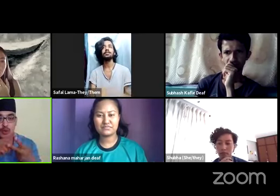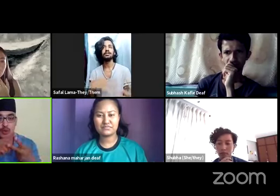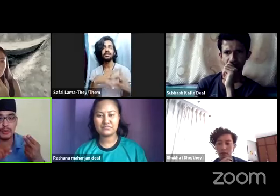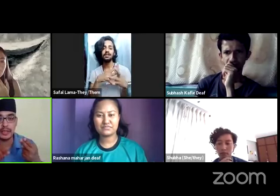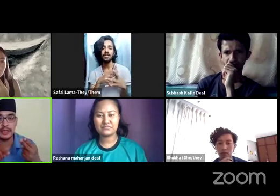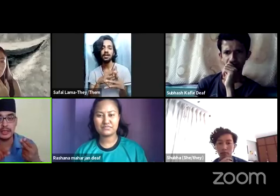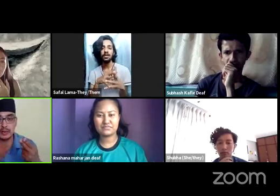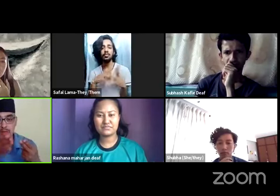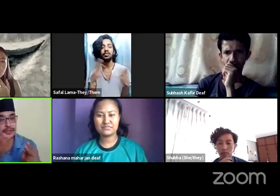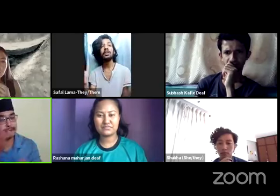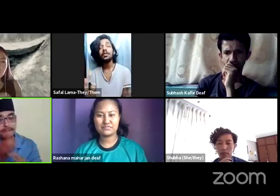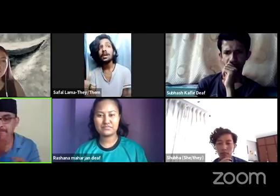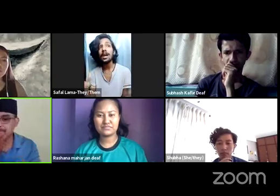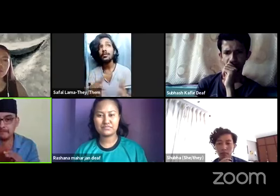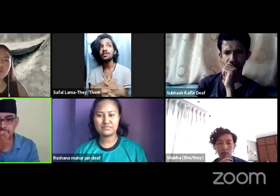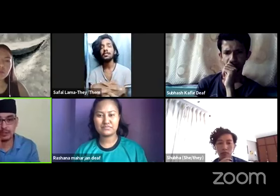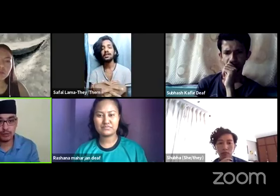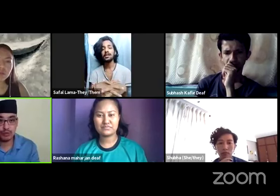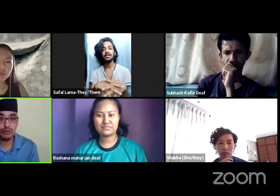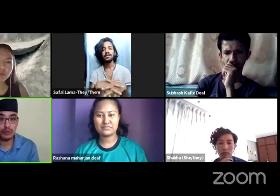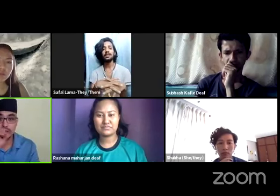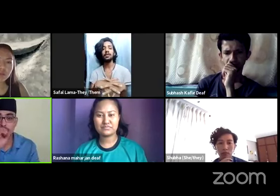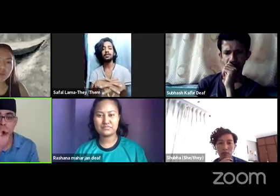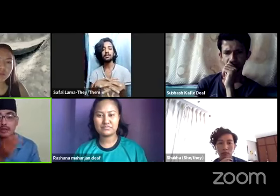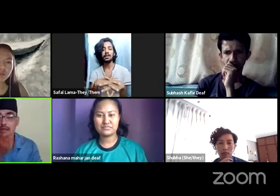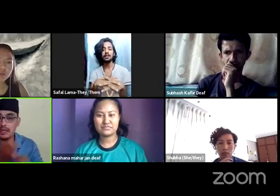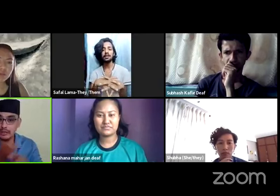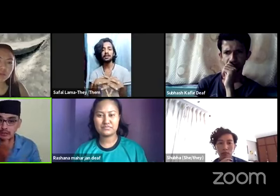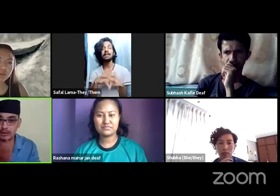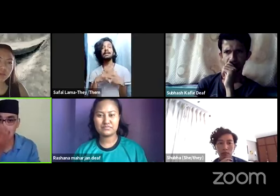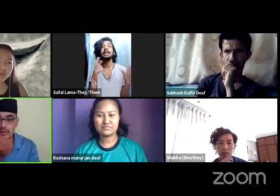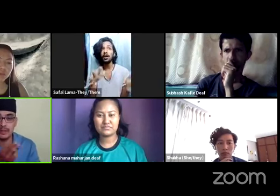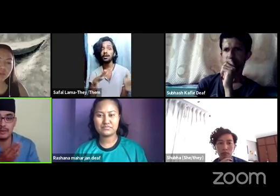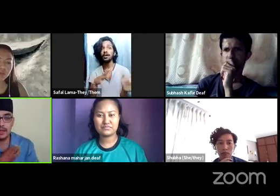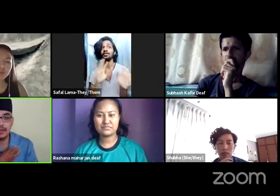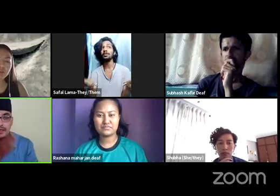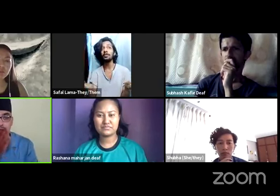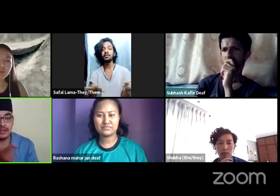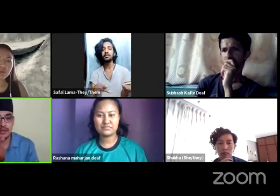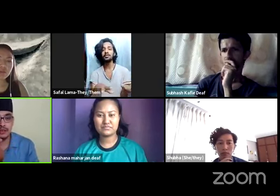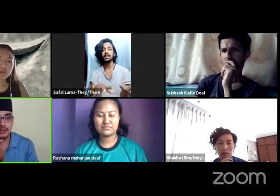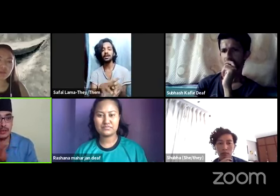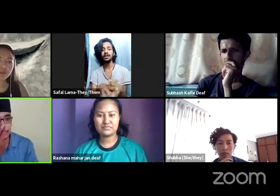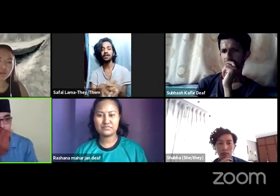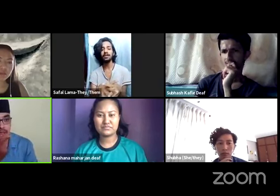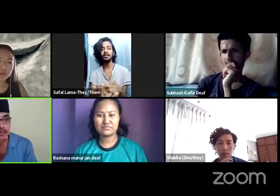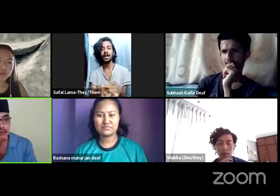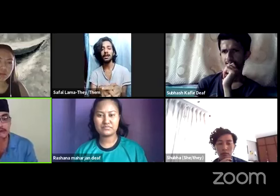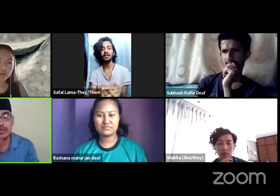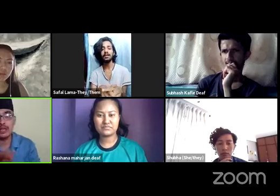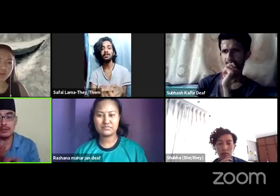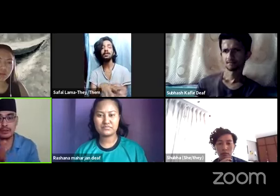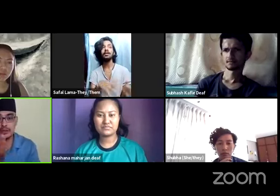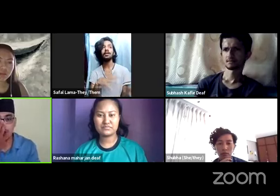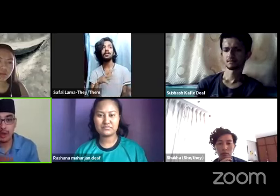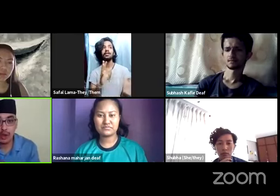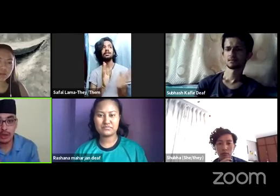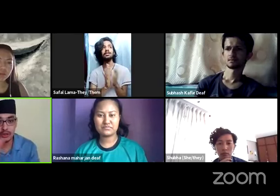अनि त्यसपछि चाहिँ बुझाउन गाह्रो हुन्छ मान्छेलाई चाहिँ, किनभने चाहिँ मान्छेले चाहिँ झटपट त बुझ्दैन के, किनभने